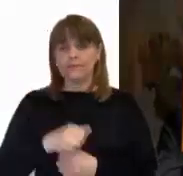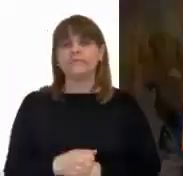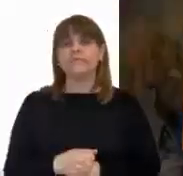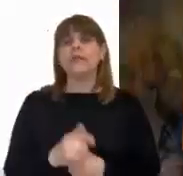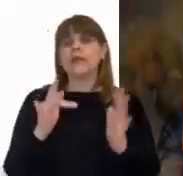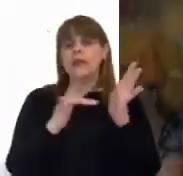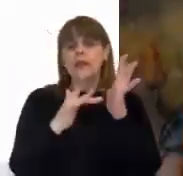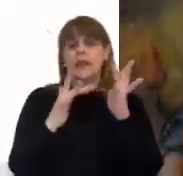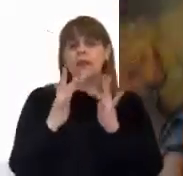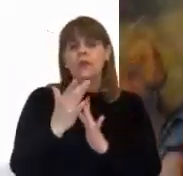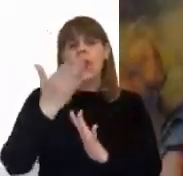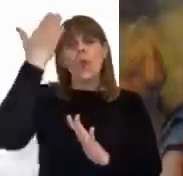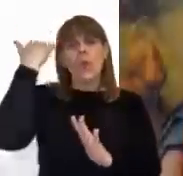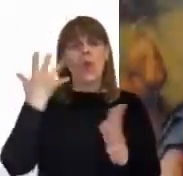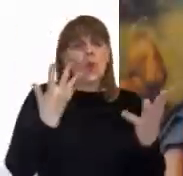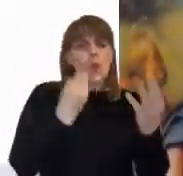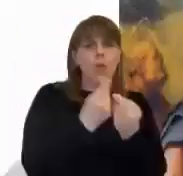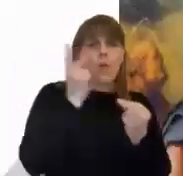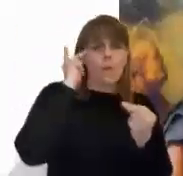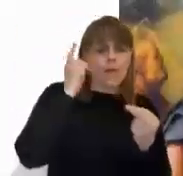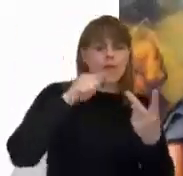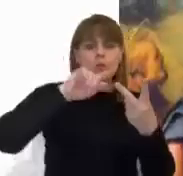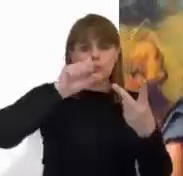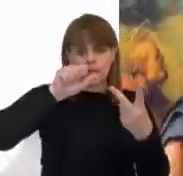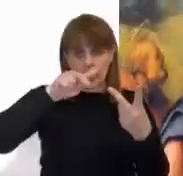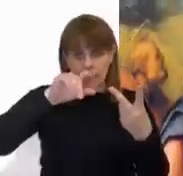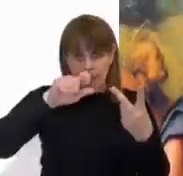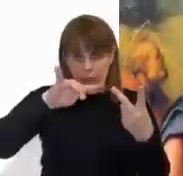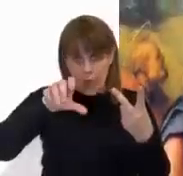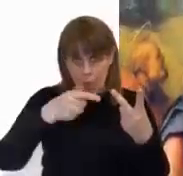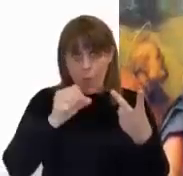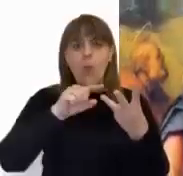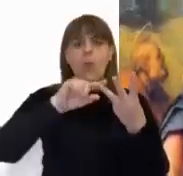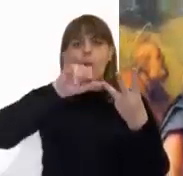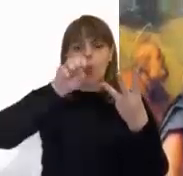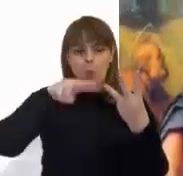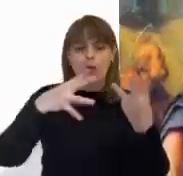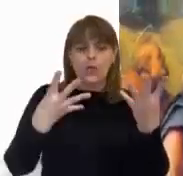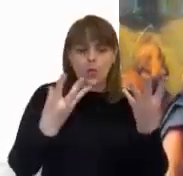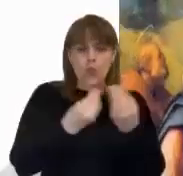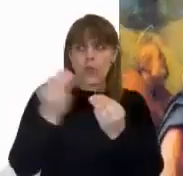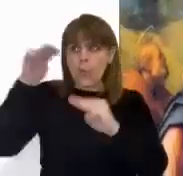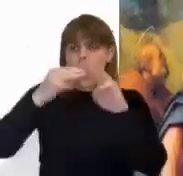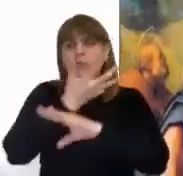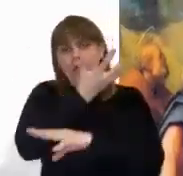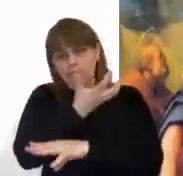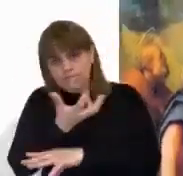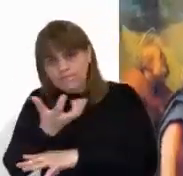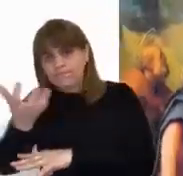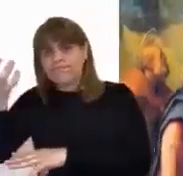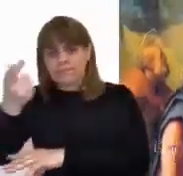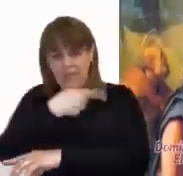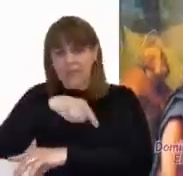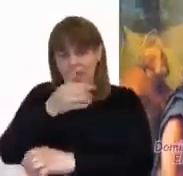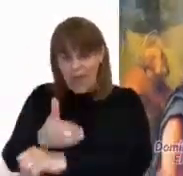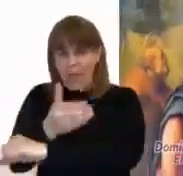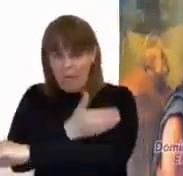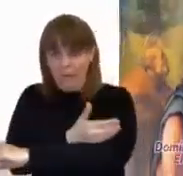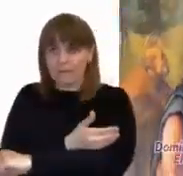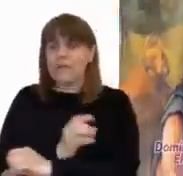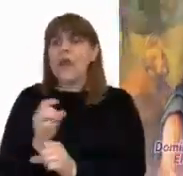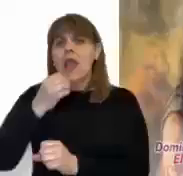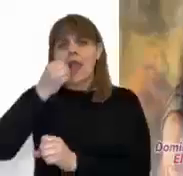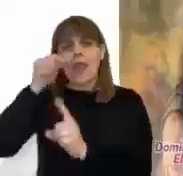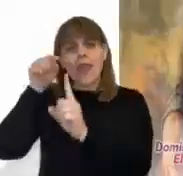tiempo Jesús se hizo acompañar de Pedro, Santiago y Juan y subió a un monte para hacer oración. Mientras oraba, su rostro cambió